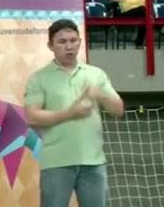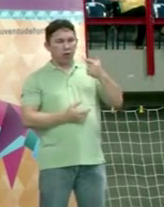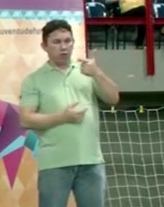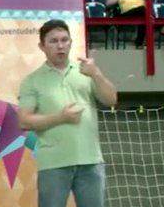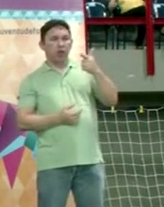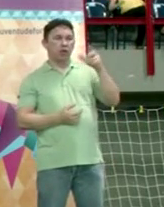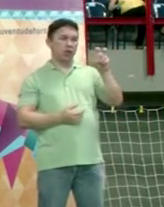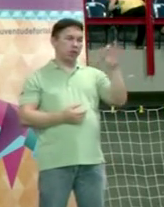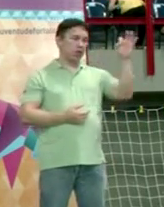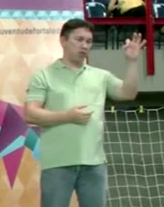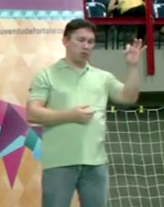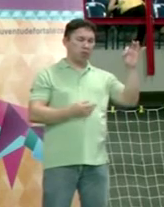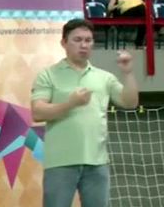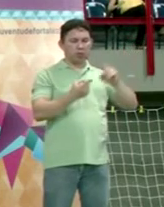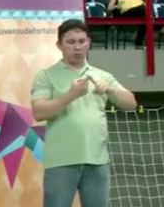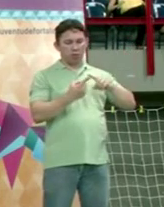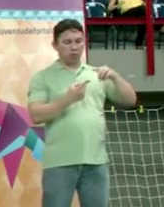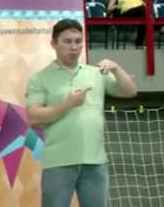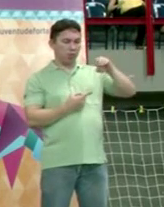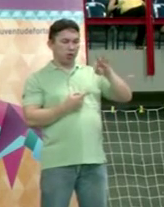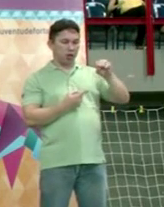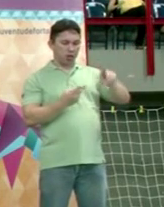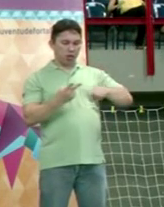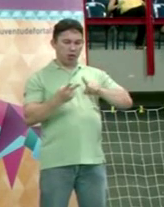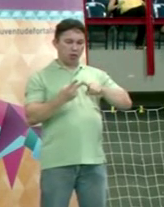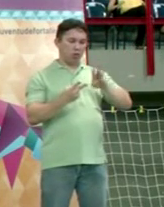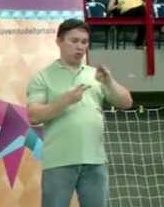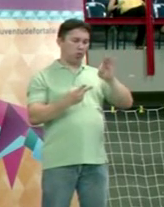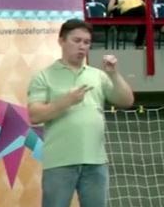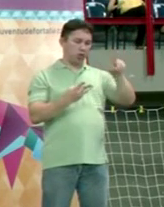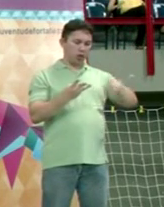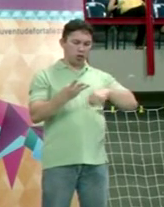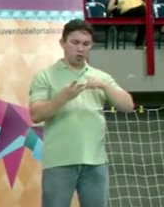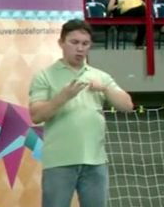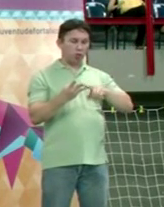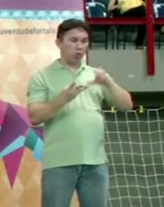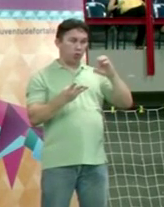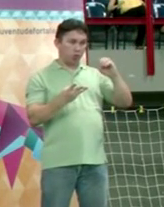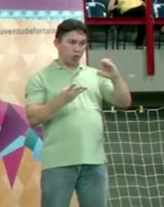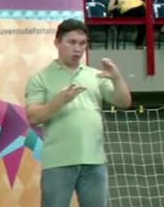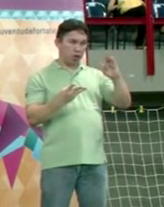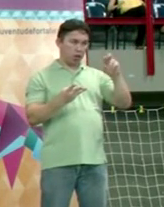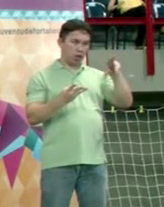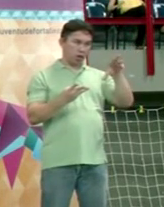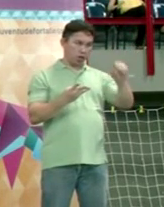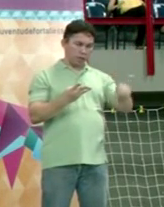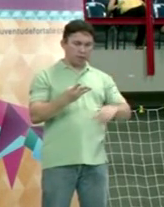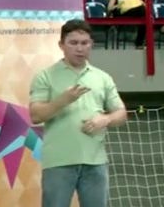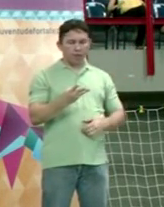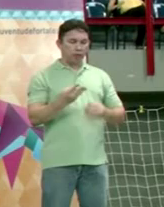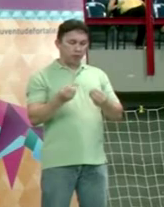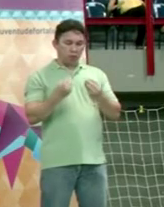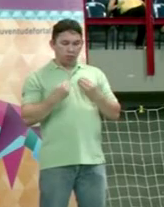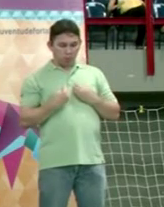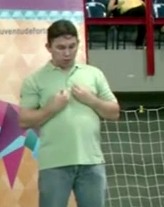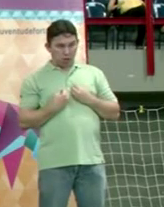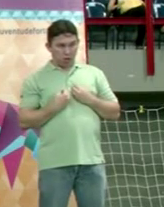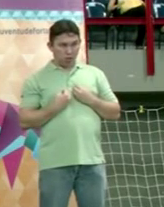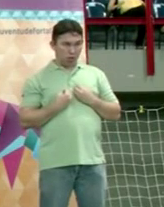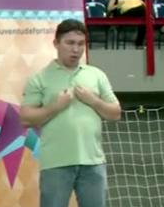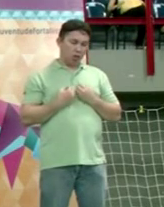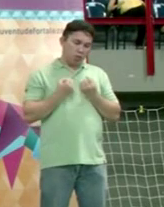do metano, do butano e do octano. Então, ó, te deu a massa molar, te deu aí o ΔH.